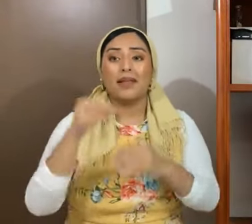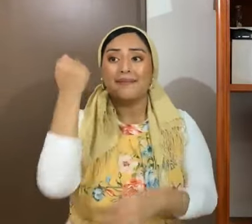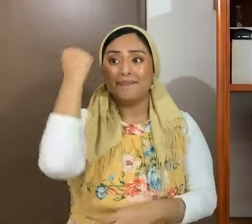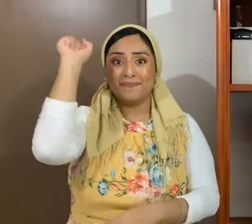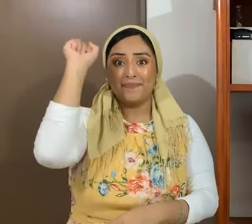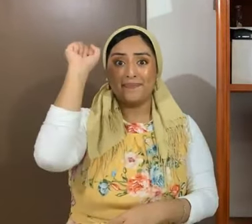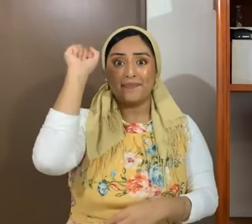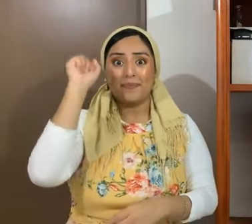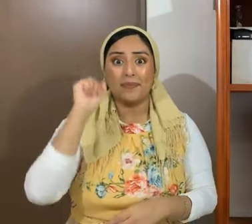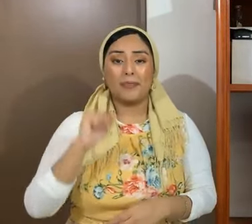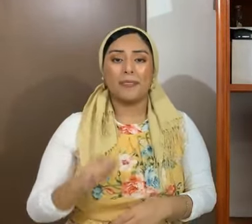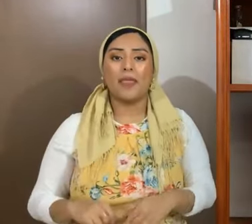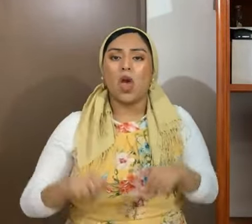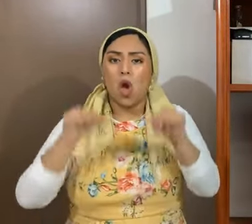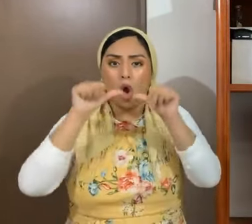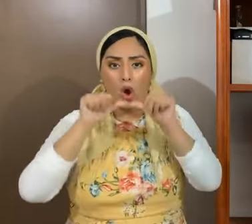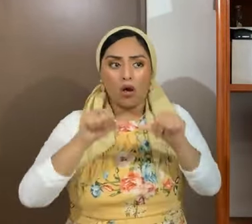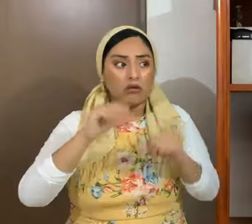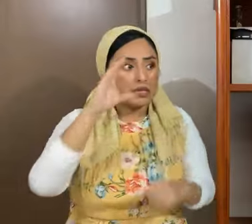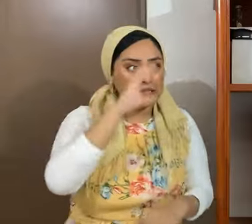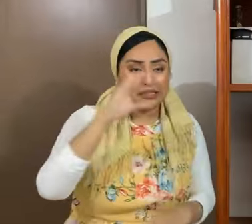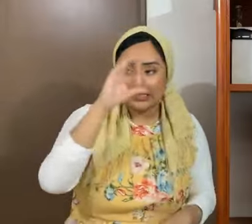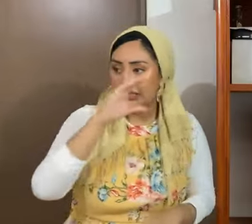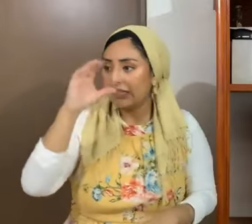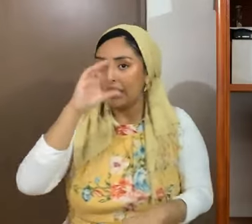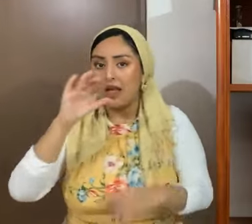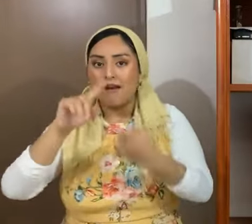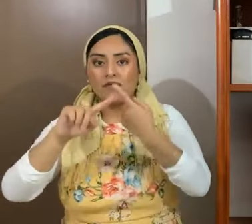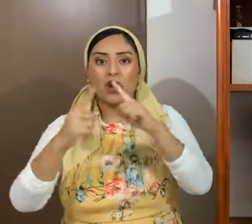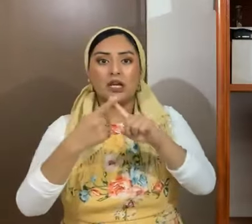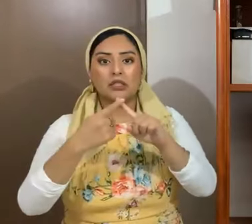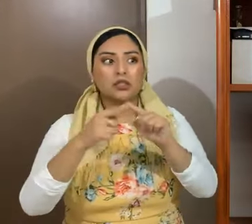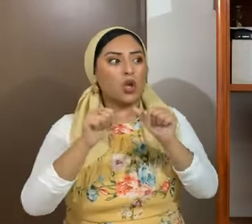Los rebeldes siempre buscan cómplices.